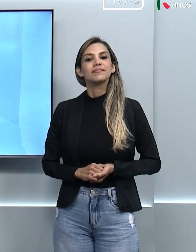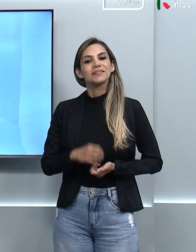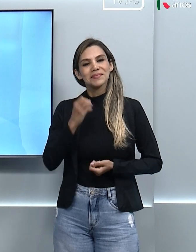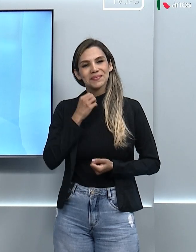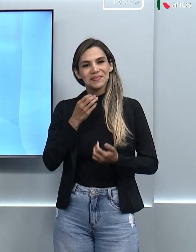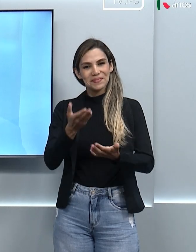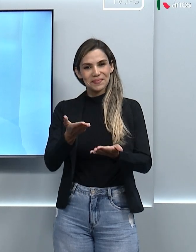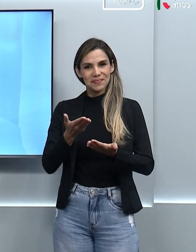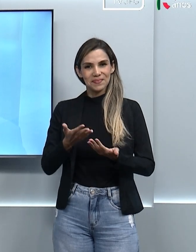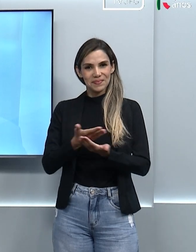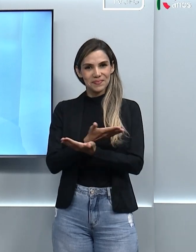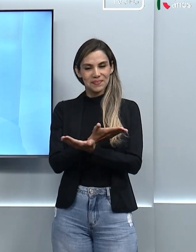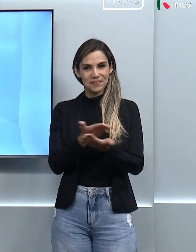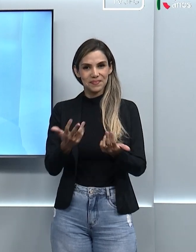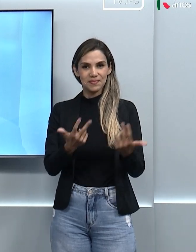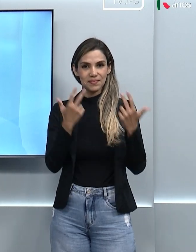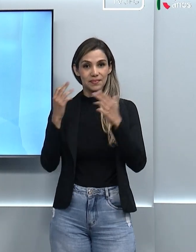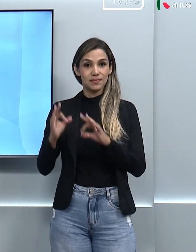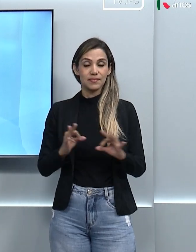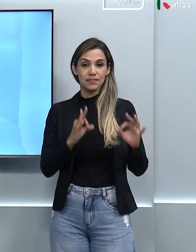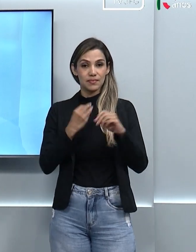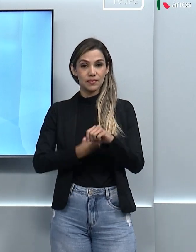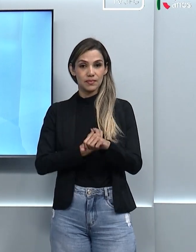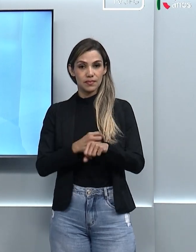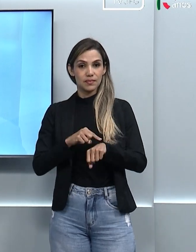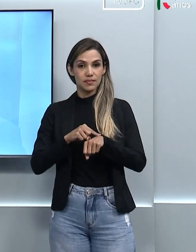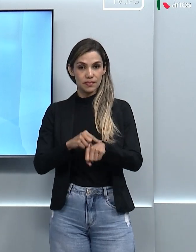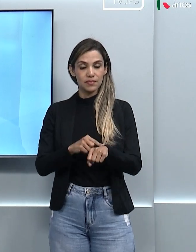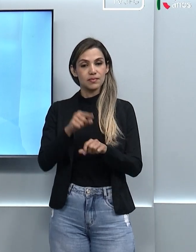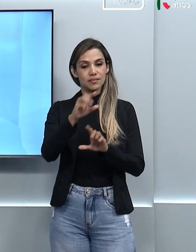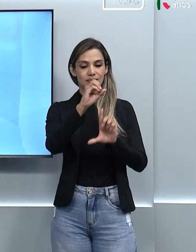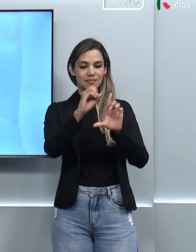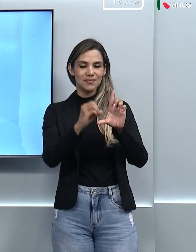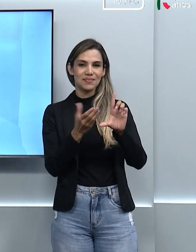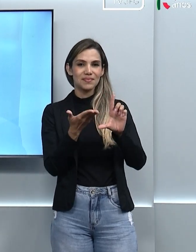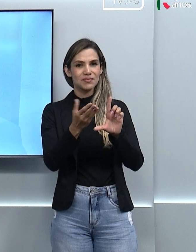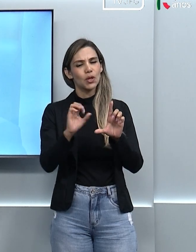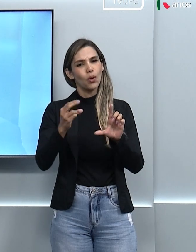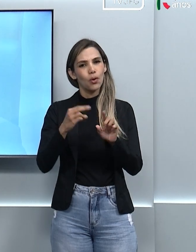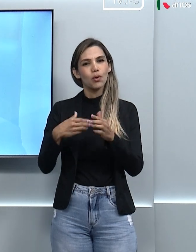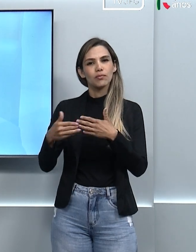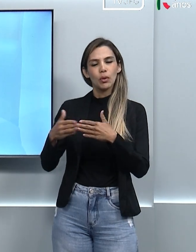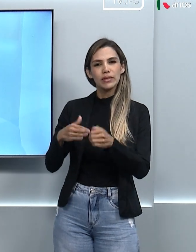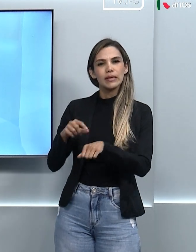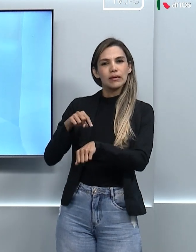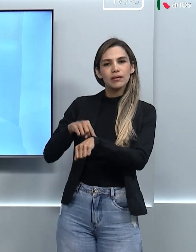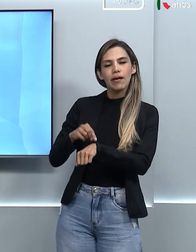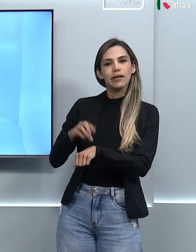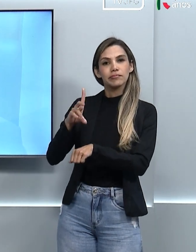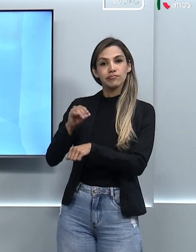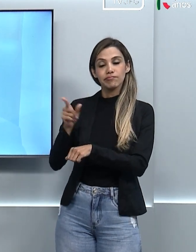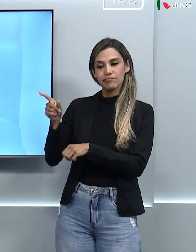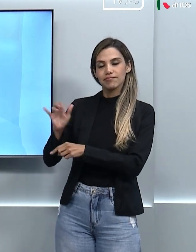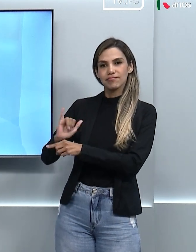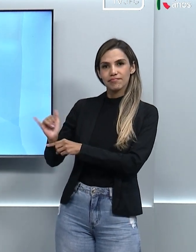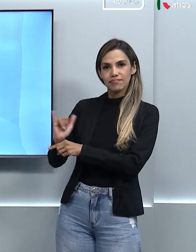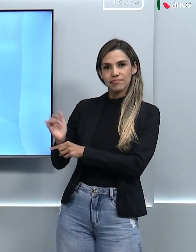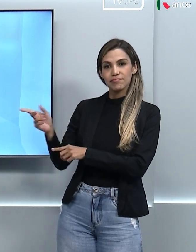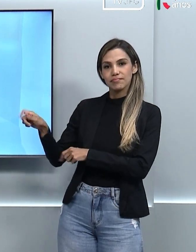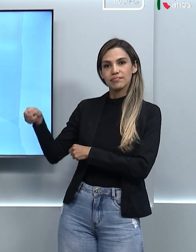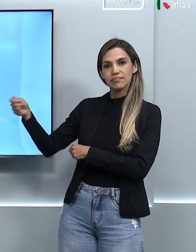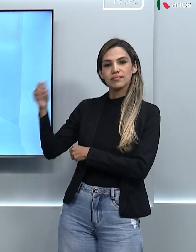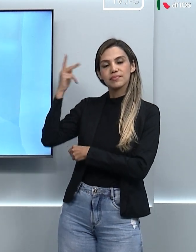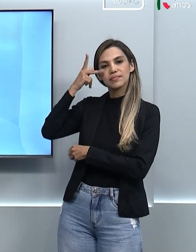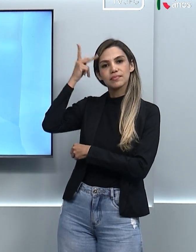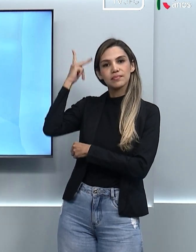Seja bem-vinda e bem-vindo, você que nos acompanha ao vivo na TV UFG ou em qualquer dia e horário no nosso canal no YouTube. Eu sou a